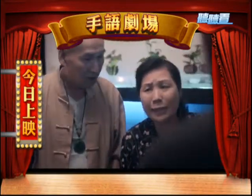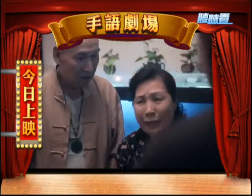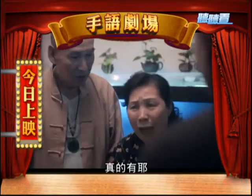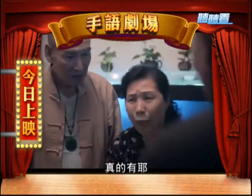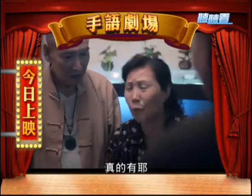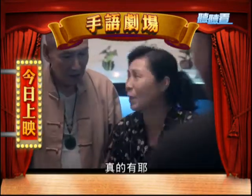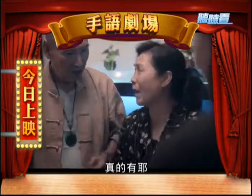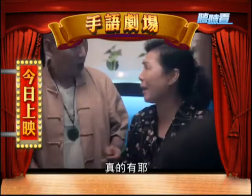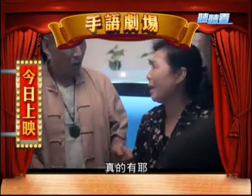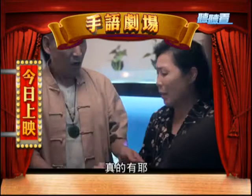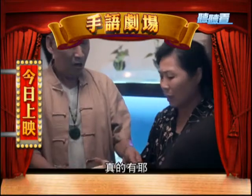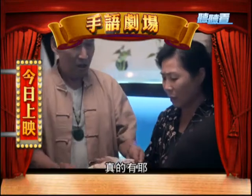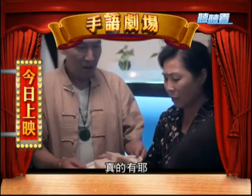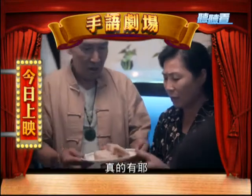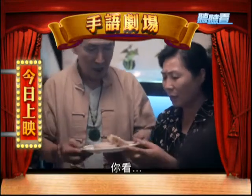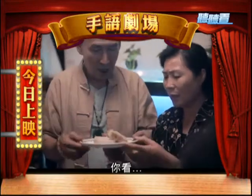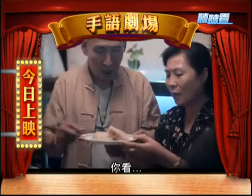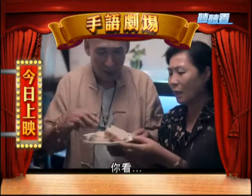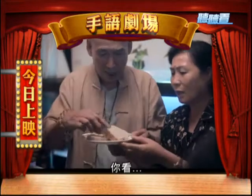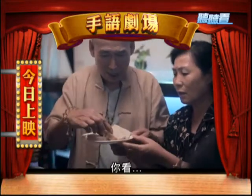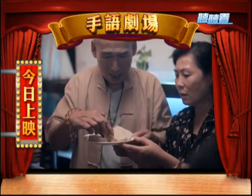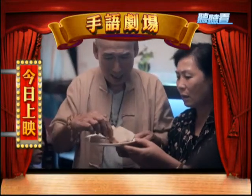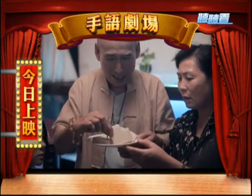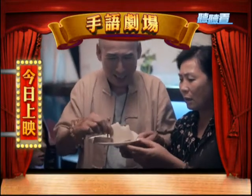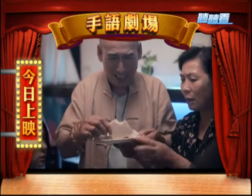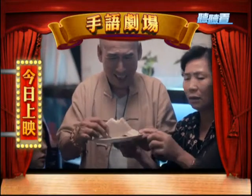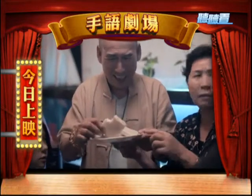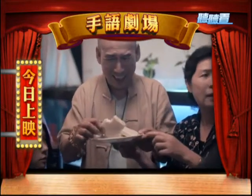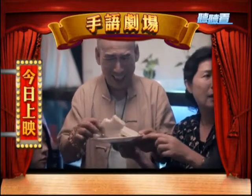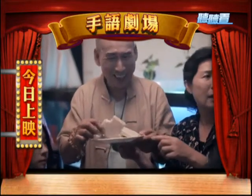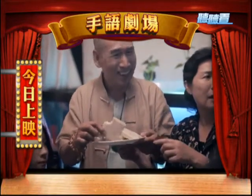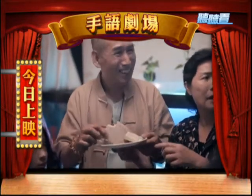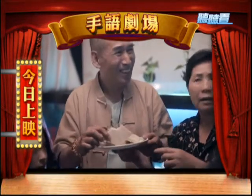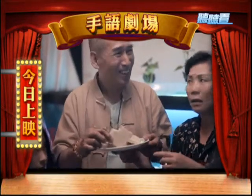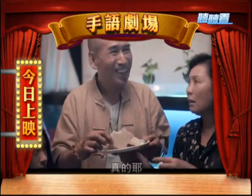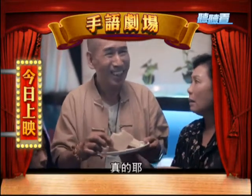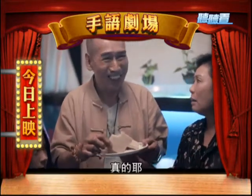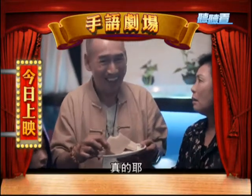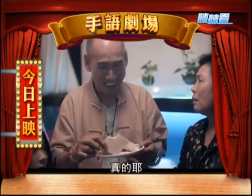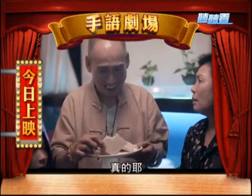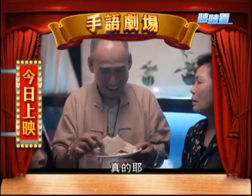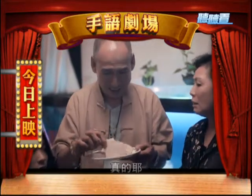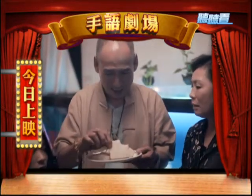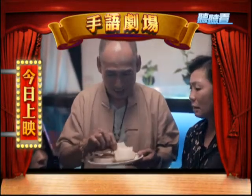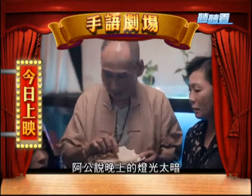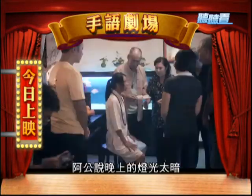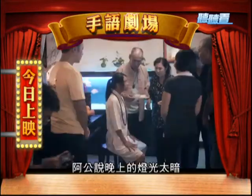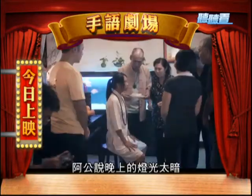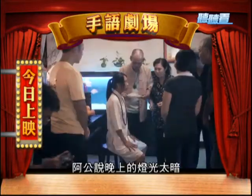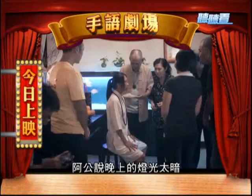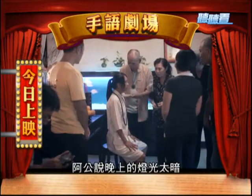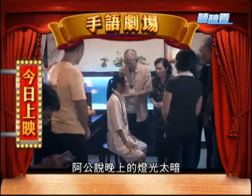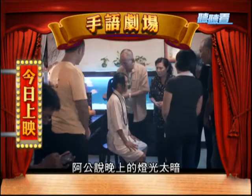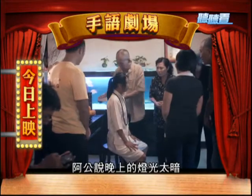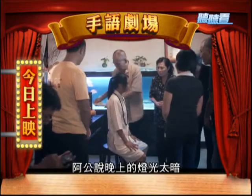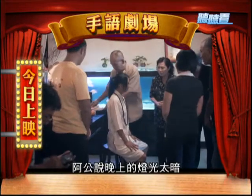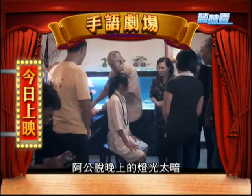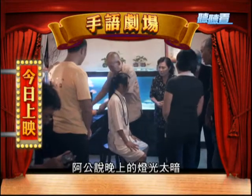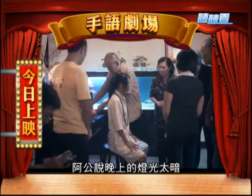哎呦，真正有 嘞！哟， 你看， 哎呦， 哎呦，真正。 陈公公，暗时电会